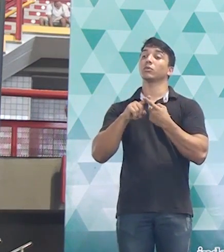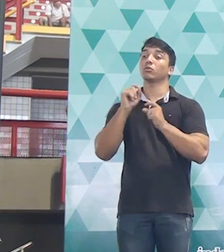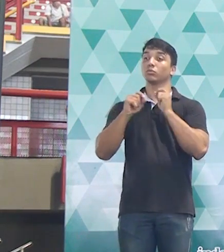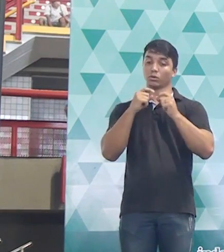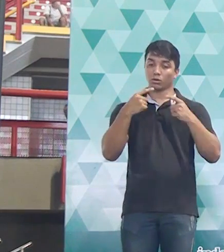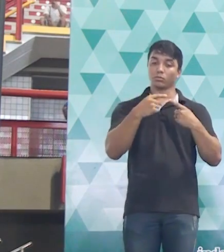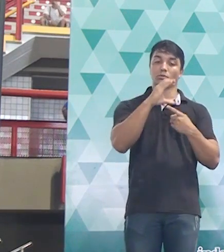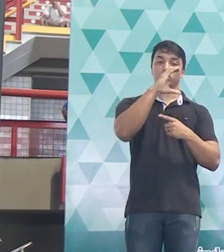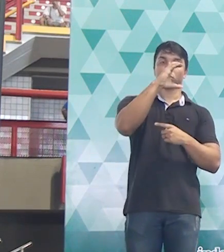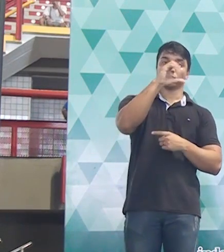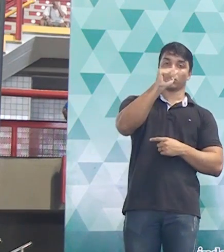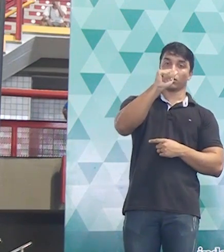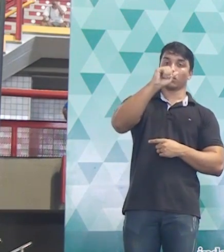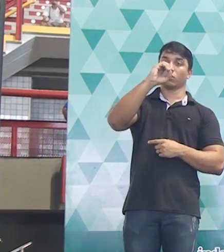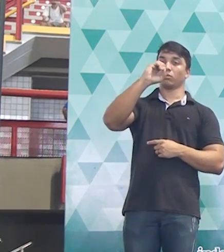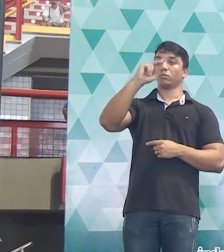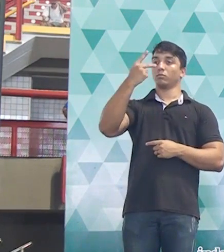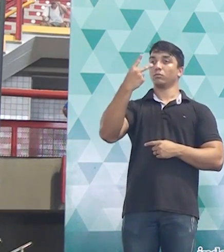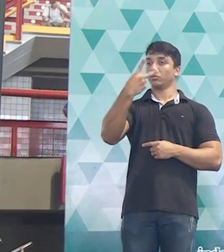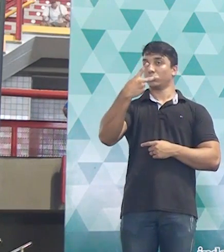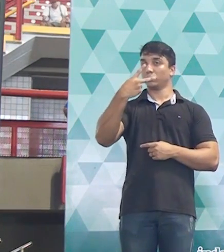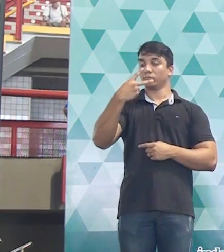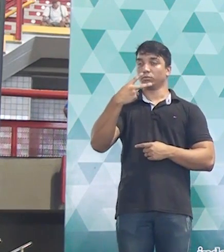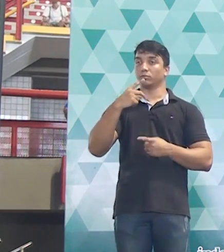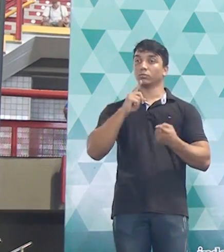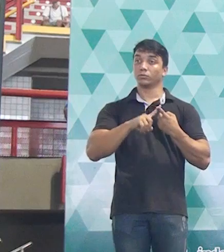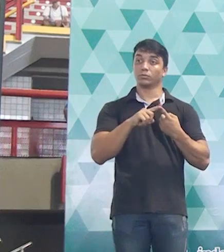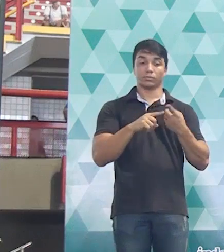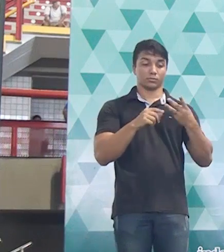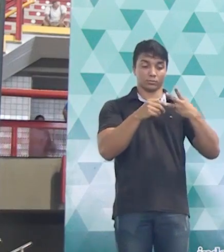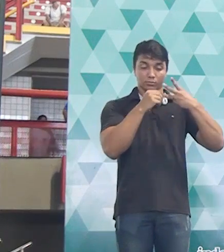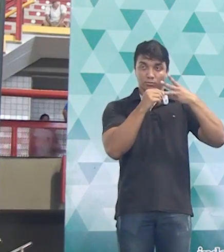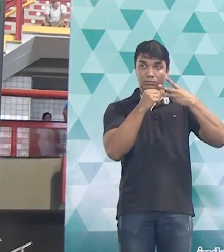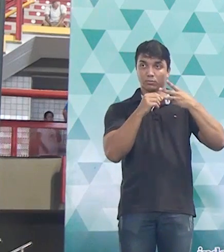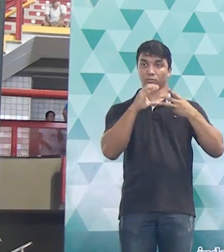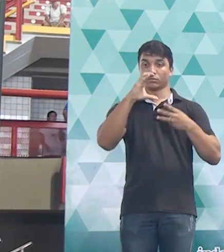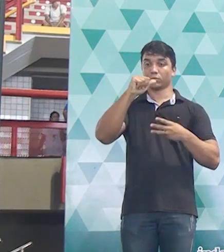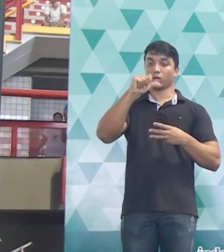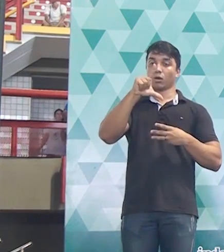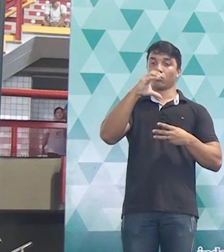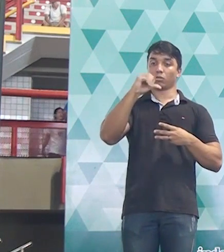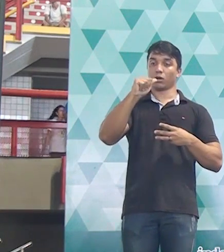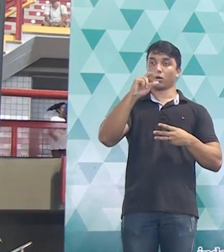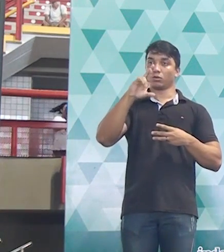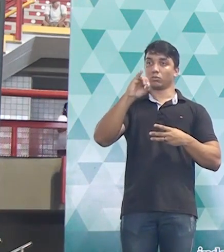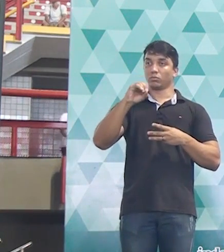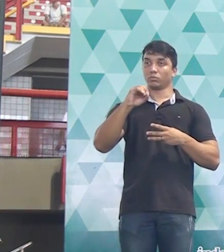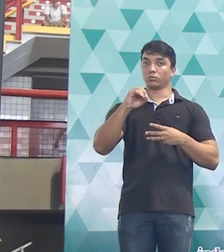fórmula CaOH2. E a terceira, calcário.